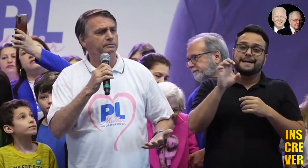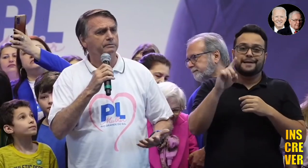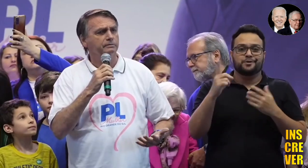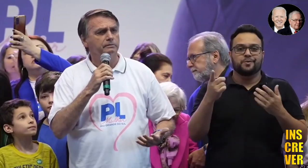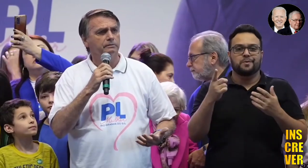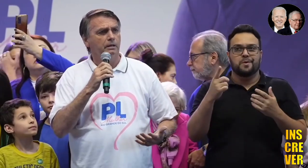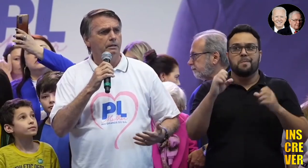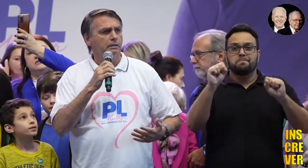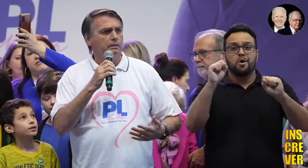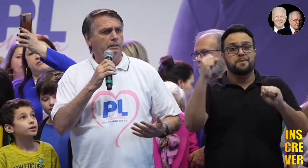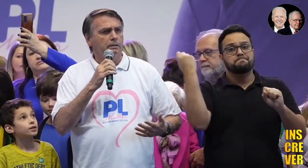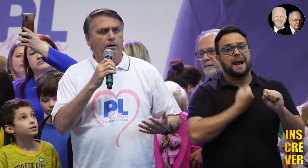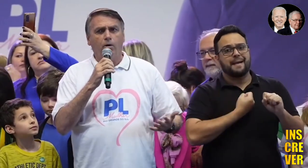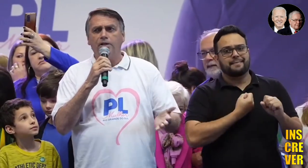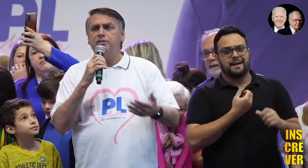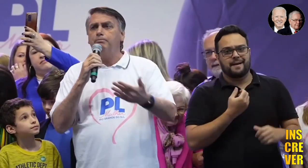disso?